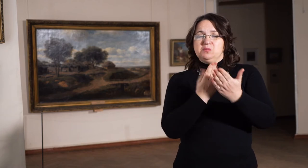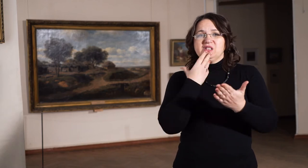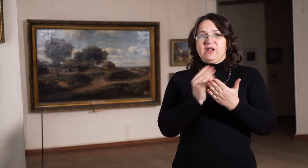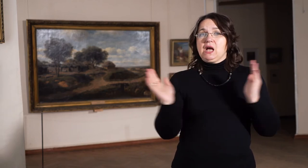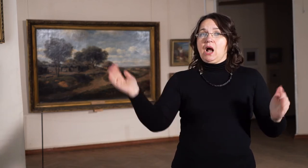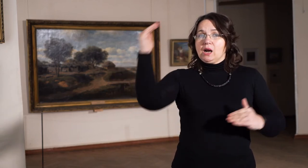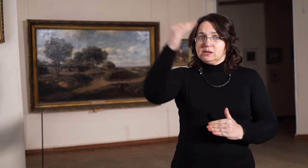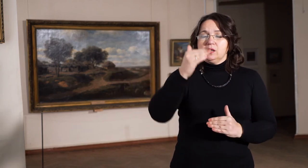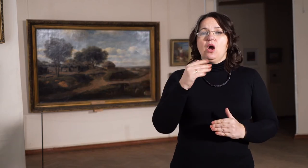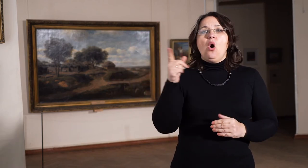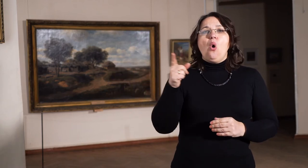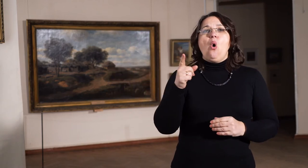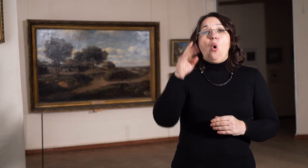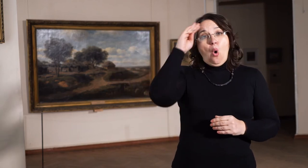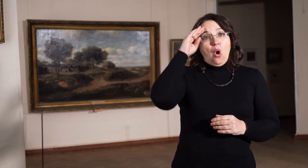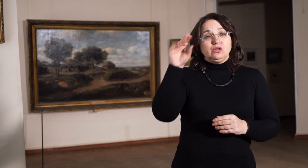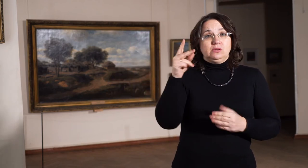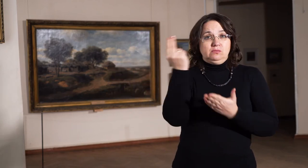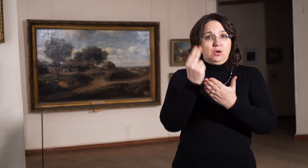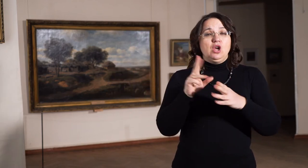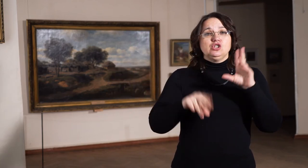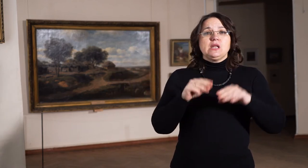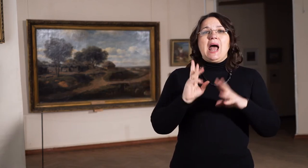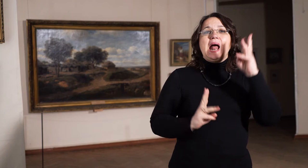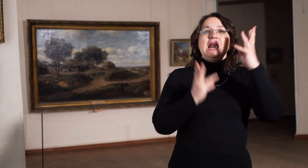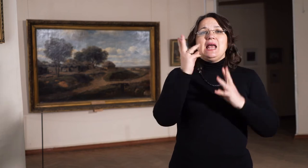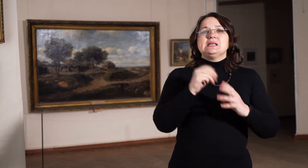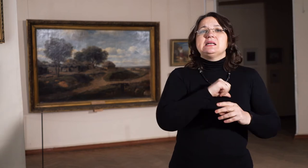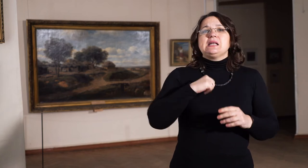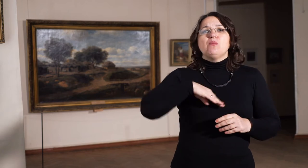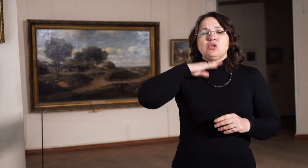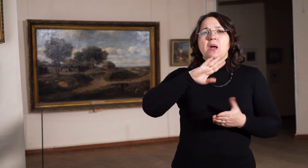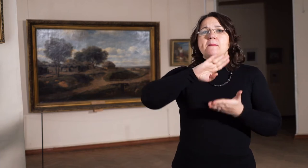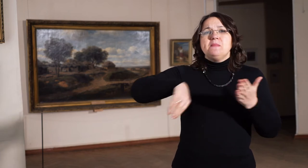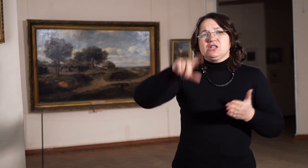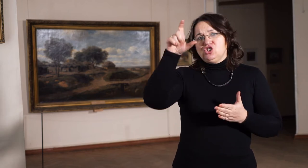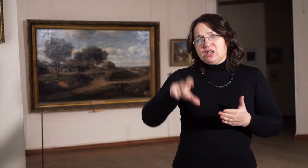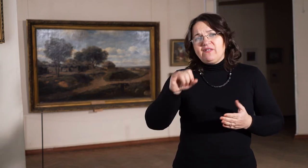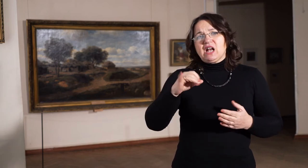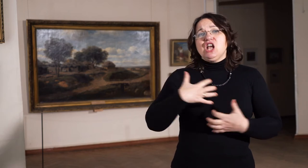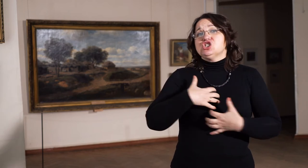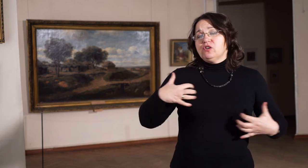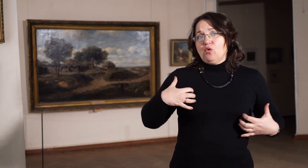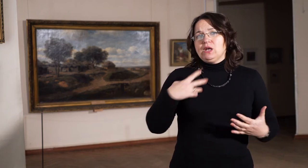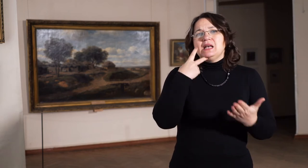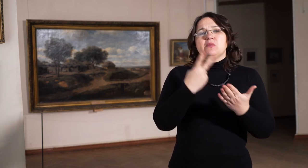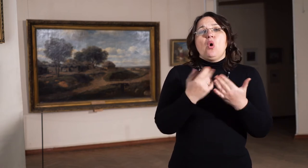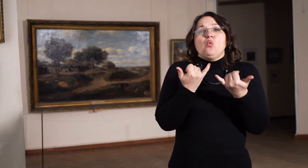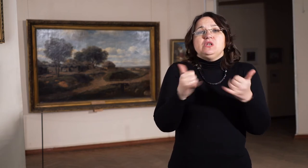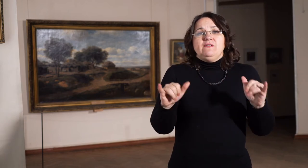лес самодостаточным, без присутствия человека и животных, изображал удивительные деревья, которые очень